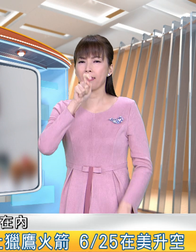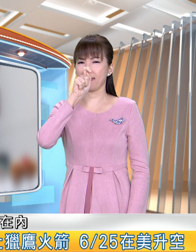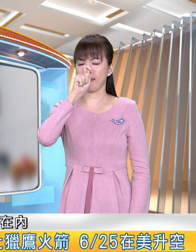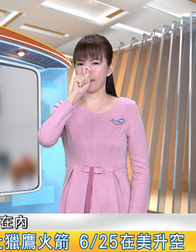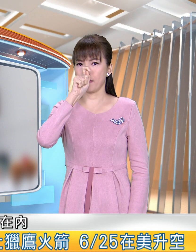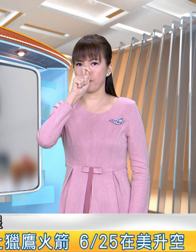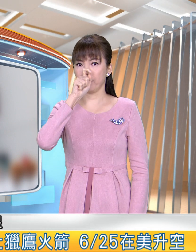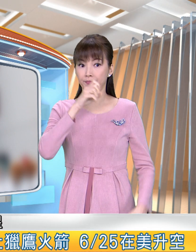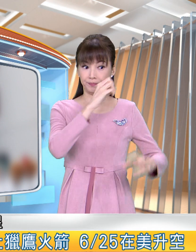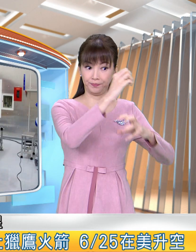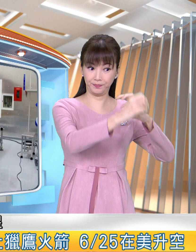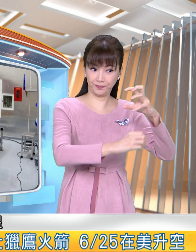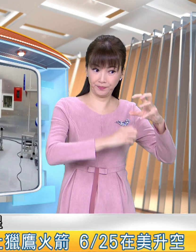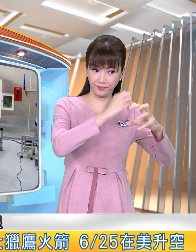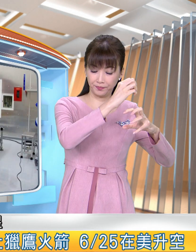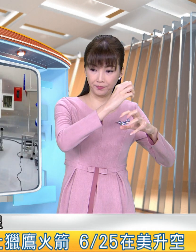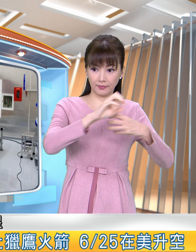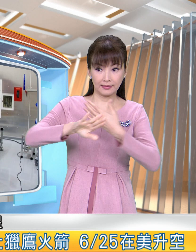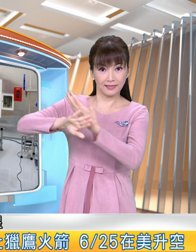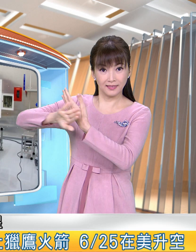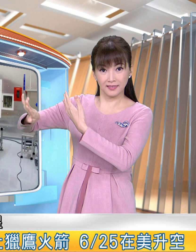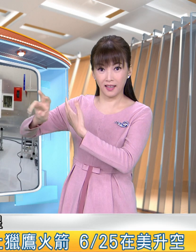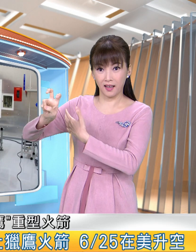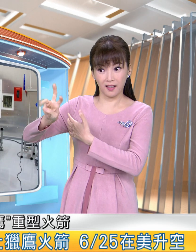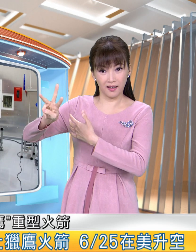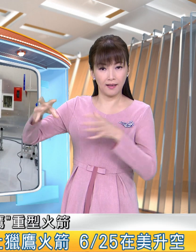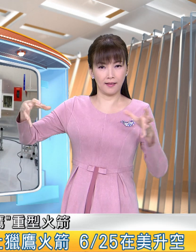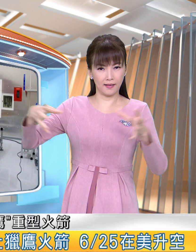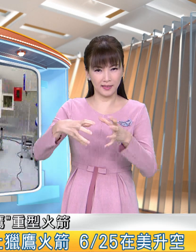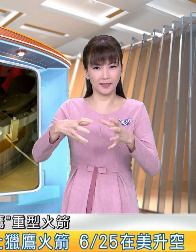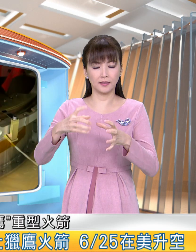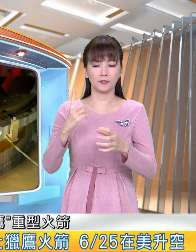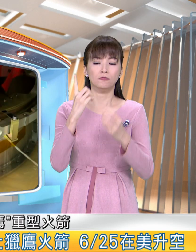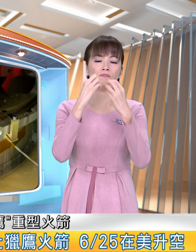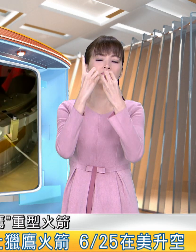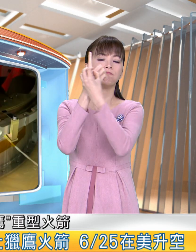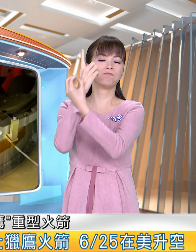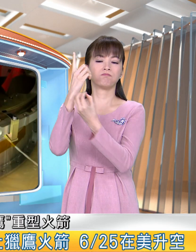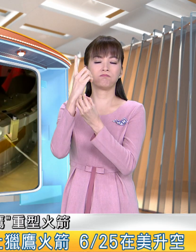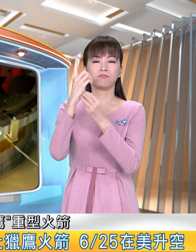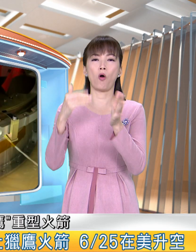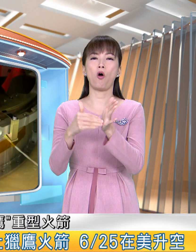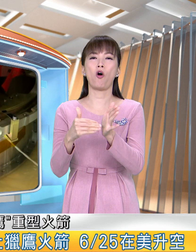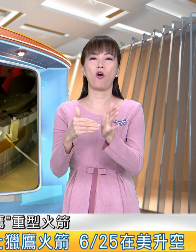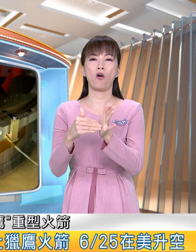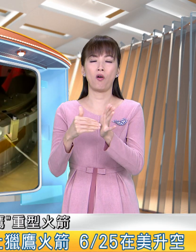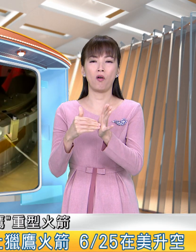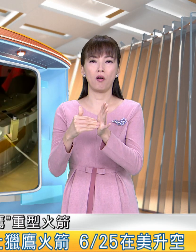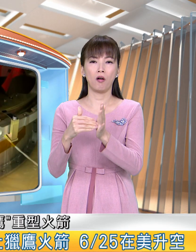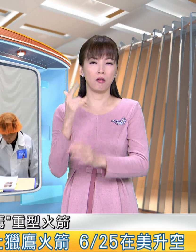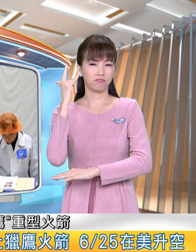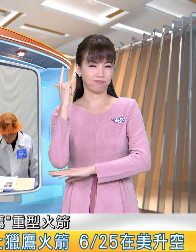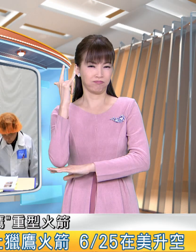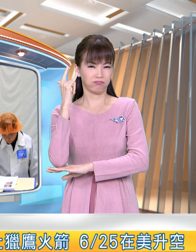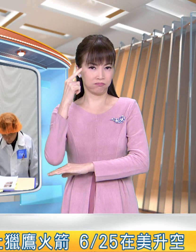一共有24枚的卫星都已经装上猎鹰重型火箭，准备就